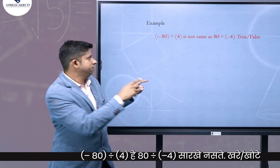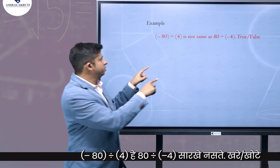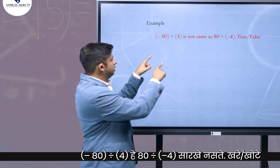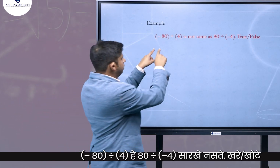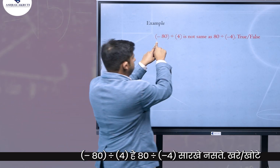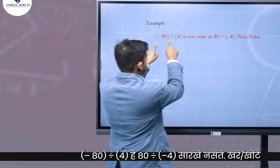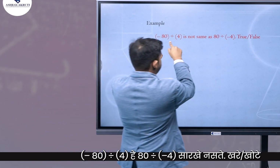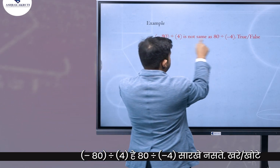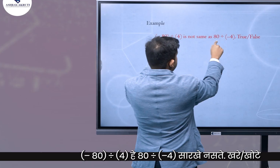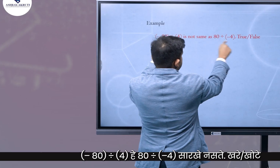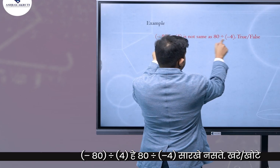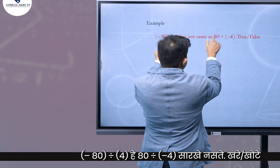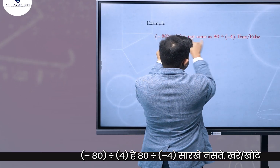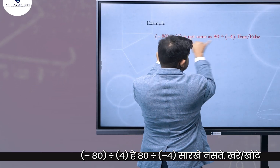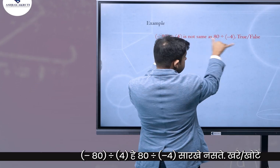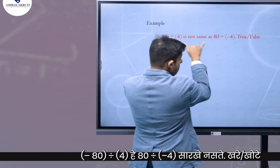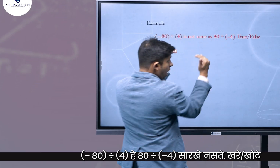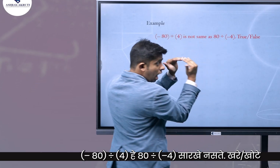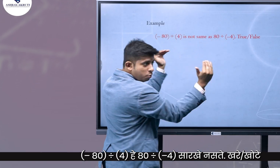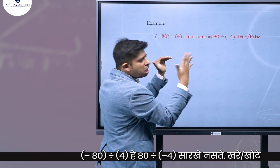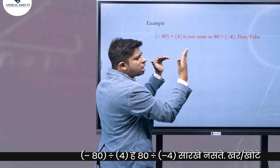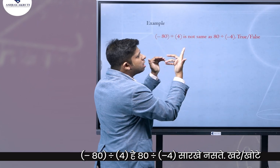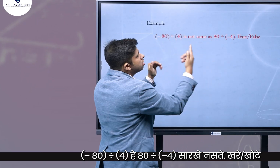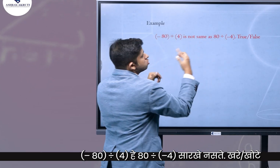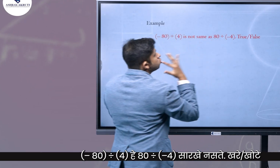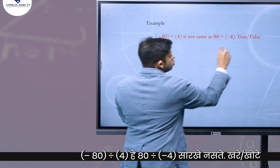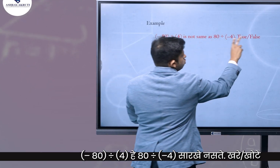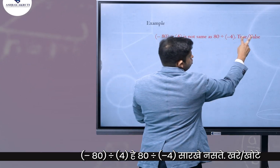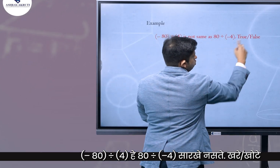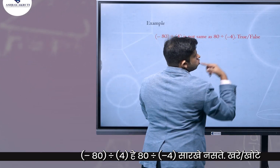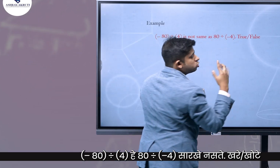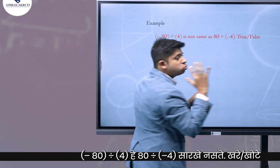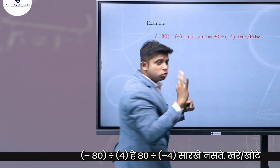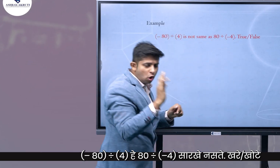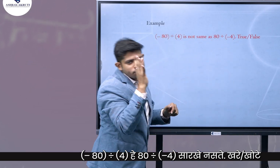80 डिवाइड बाय -4 सारखे नसते. खरे खोटे.